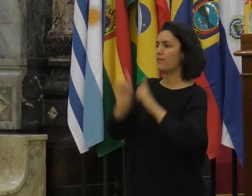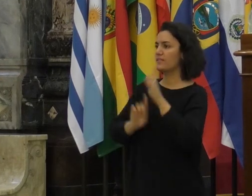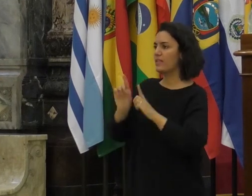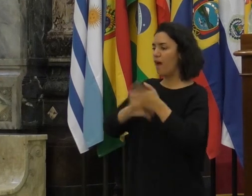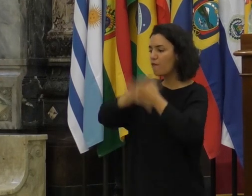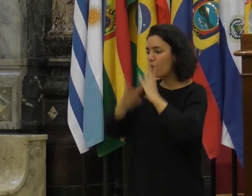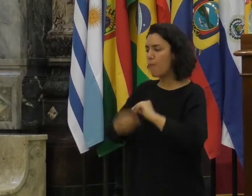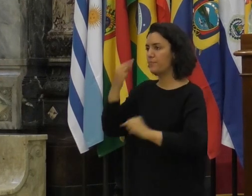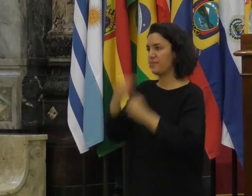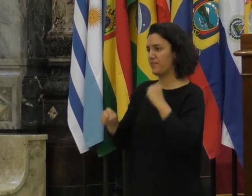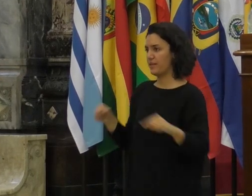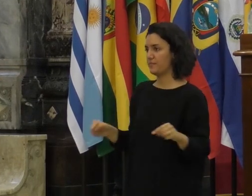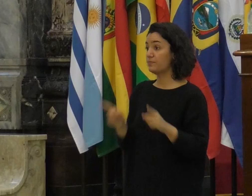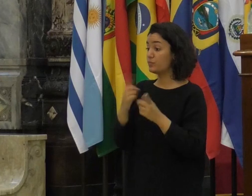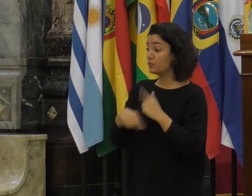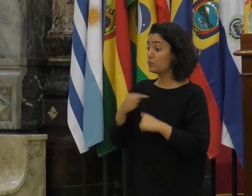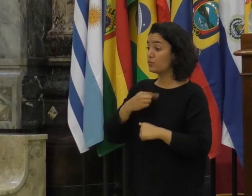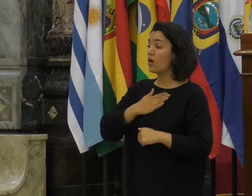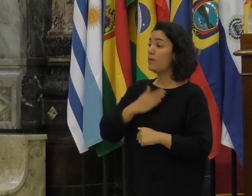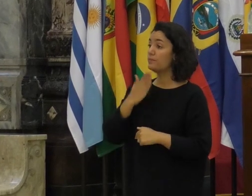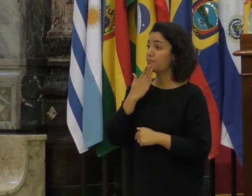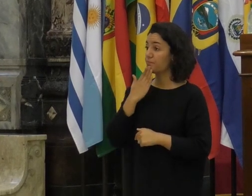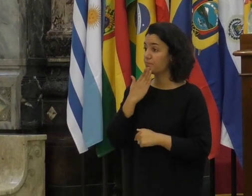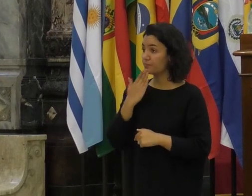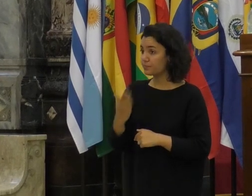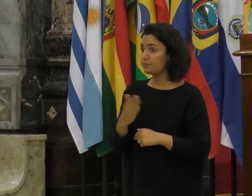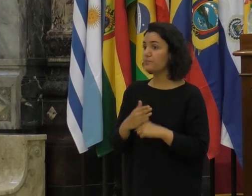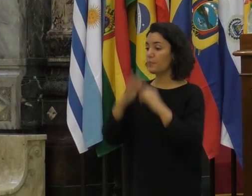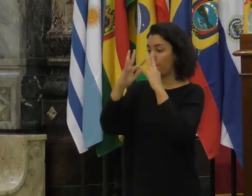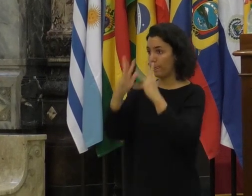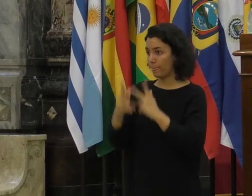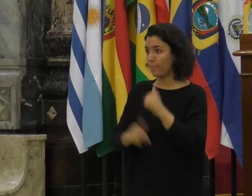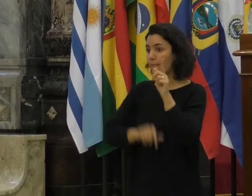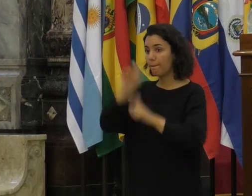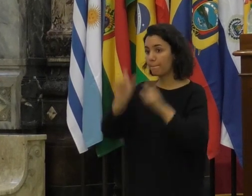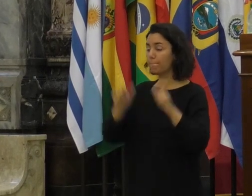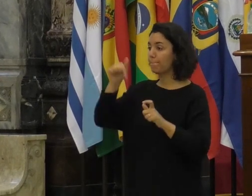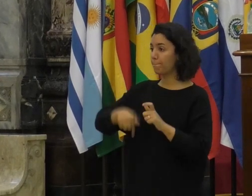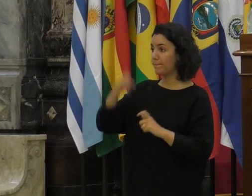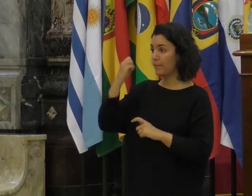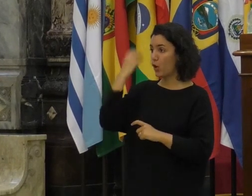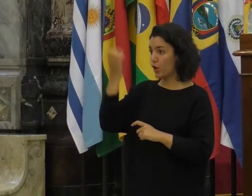Realmente agradezco mucho a los organizadores del Congreso,